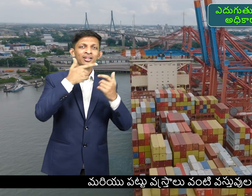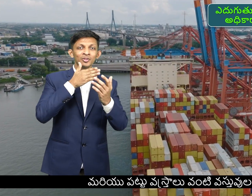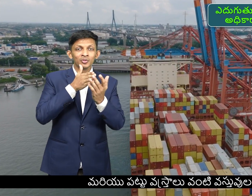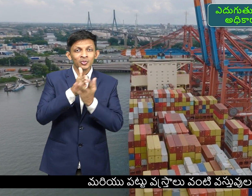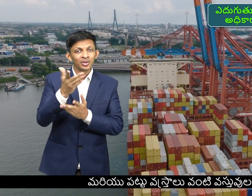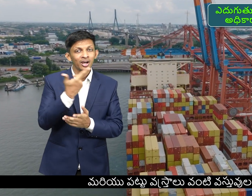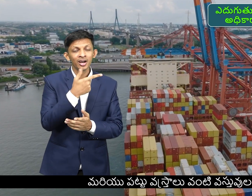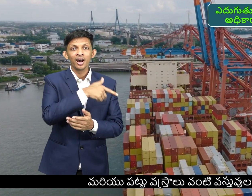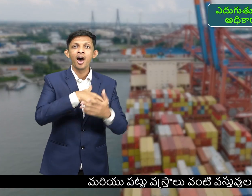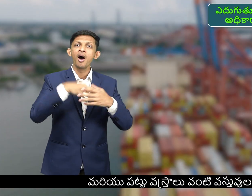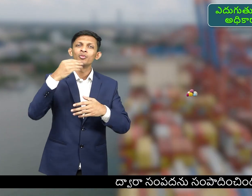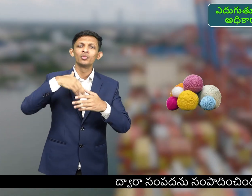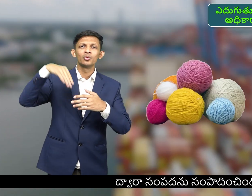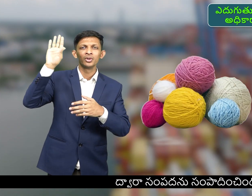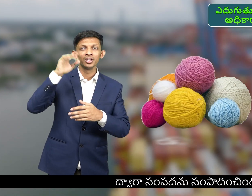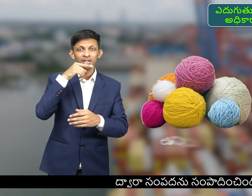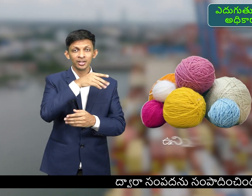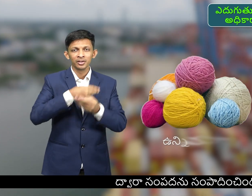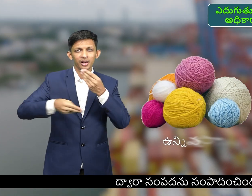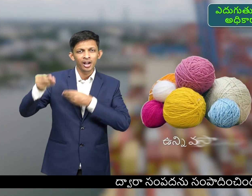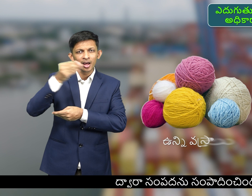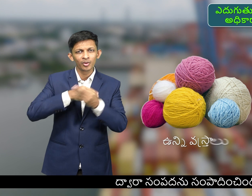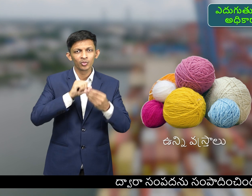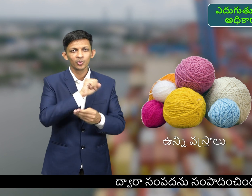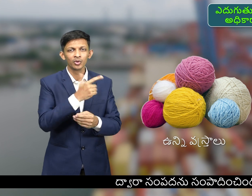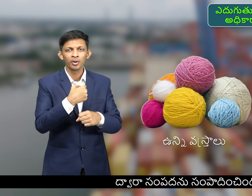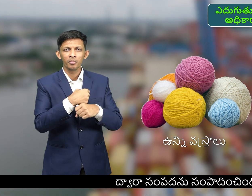వంటి వస్తువుల తయారీ ద్వారా సంపదను సంపాదించింది.